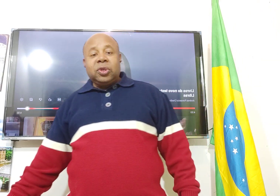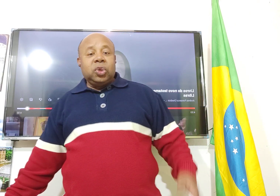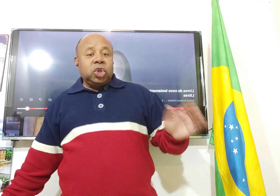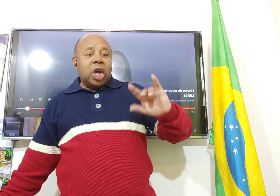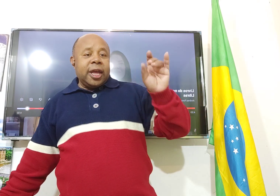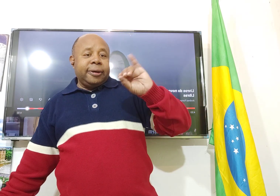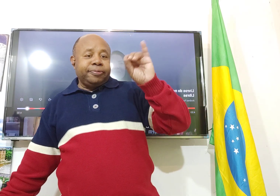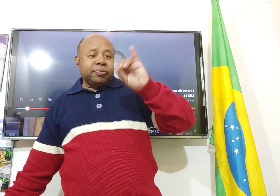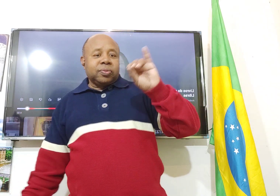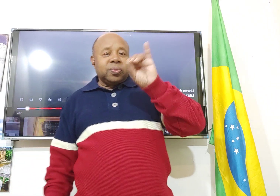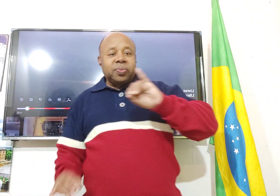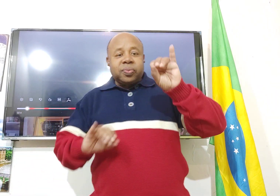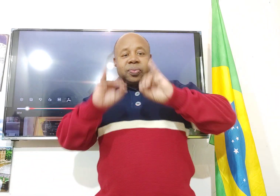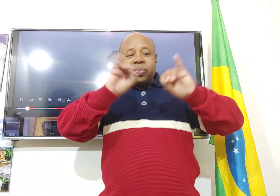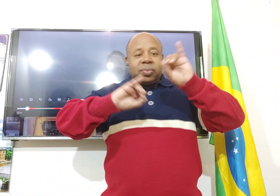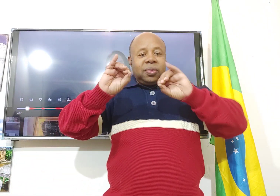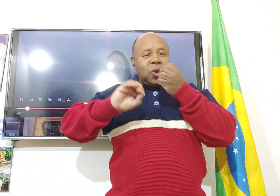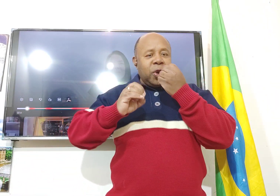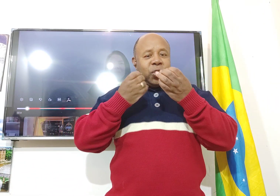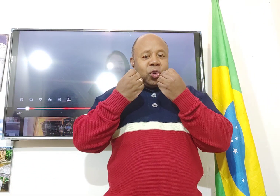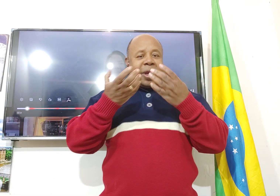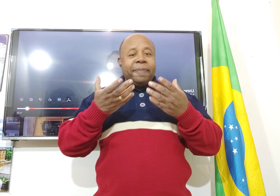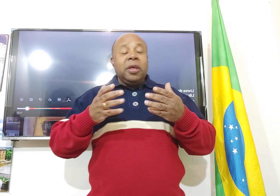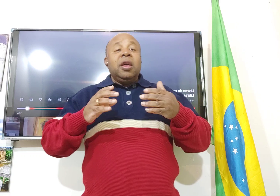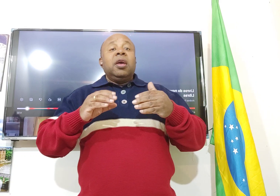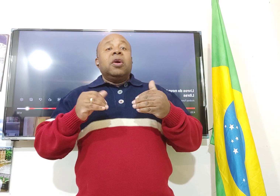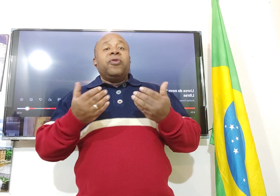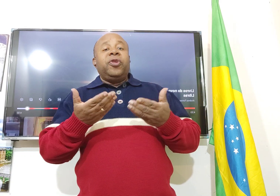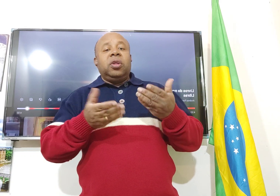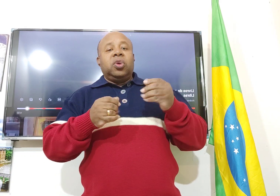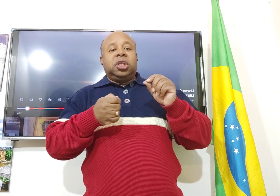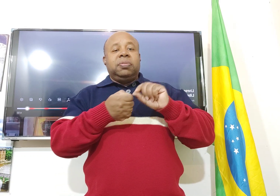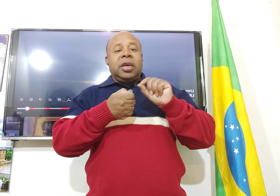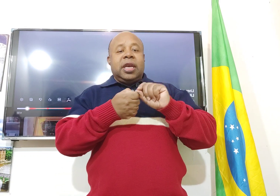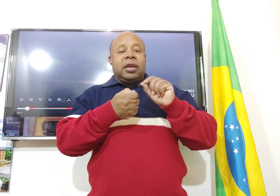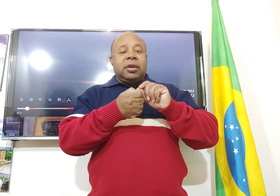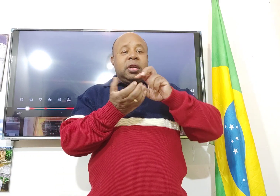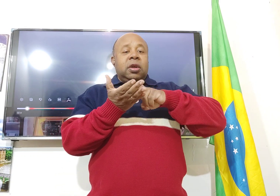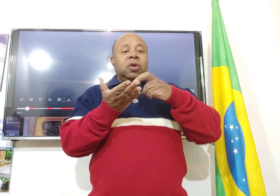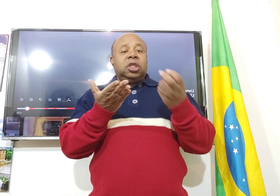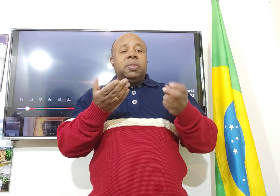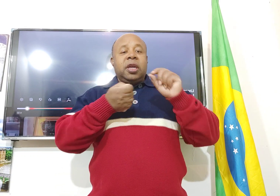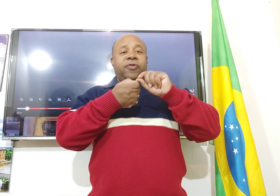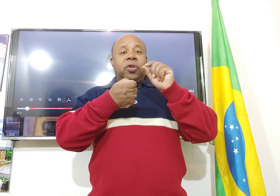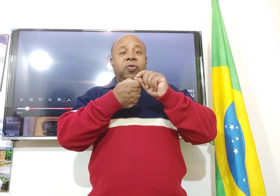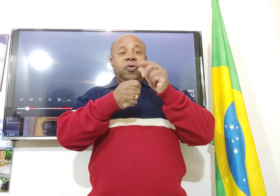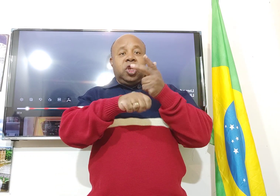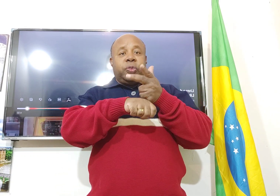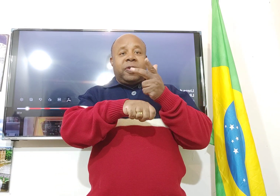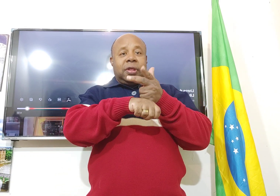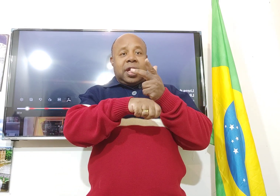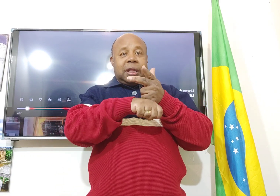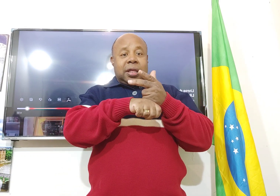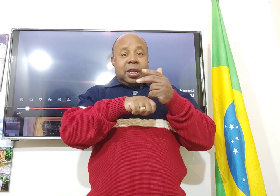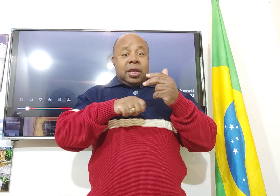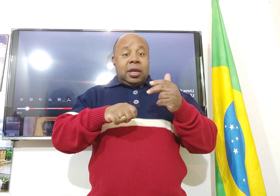Tudo jóia? Oi, tudo bem? Eu fiz hoje de manhã eu fiz um vídeo para vocês. Acho